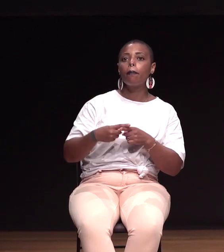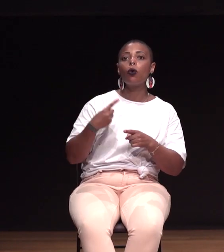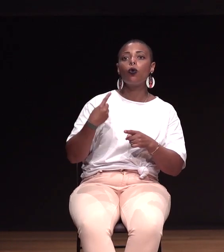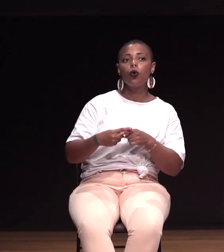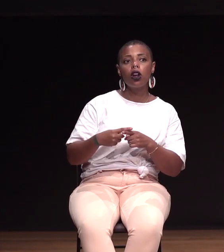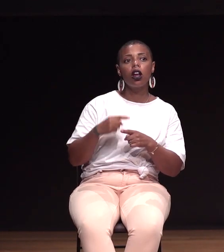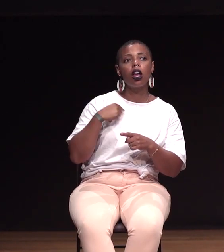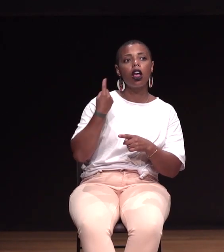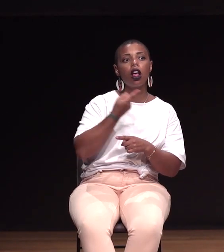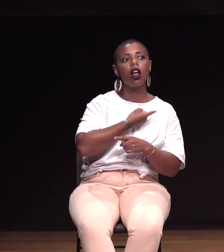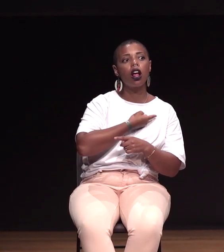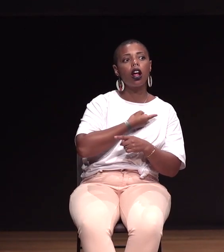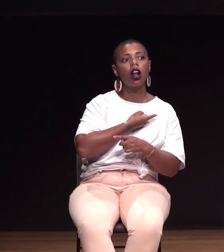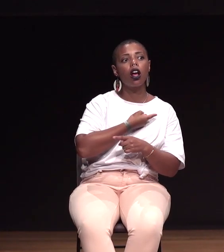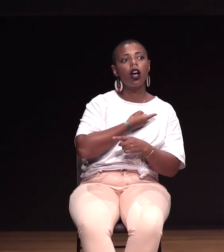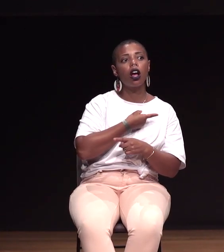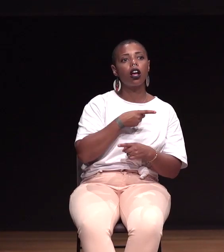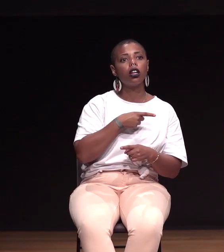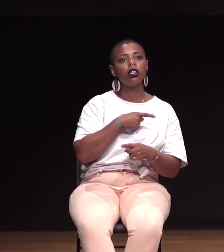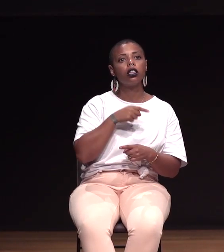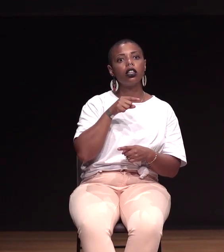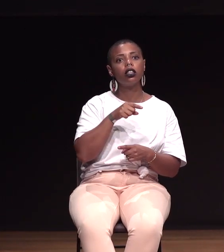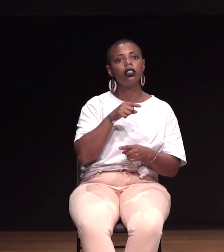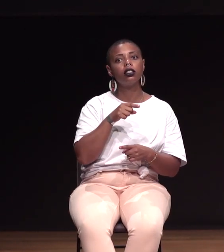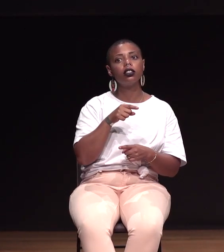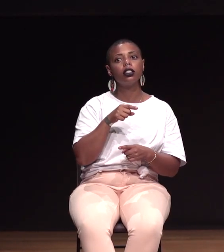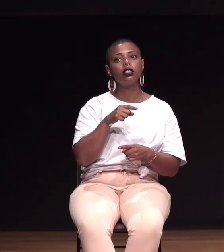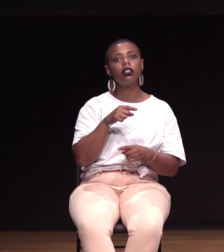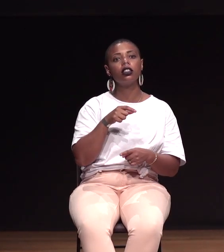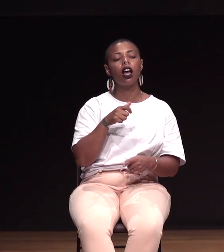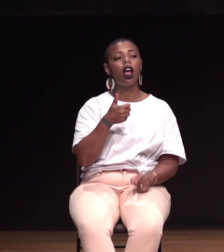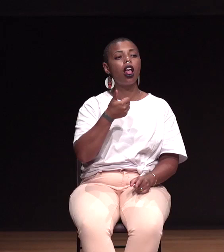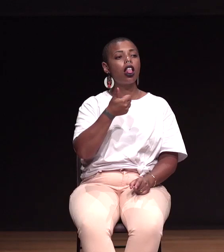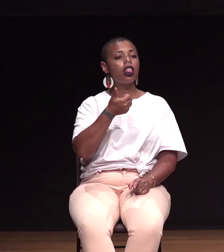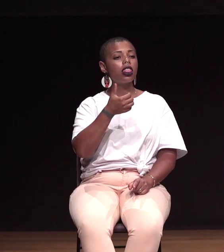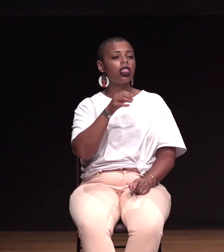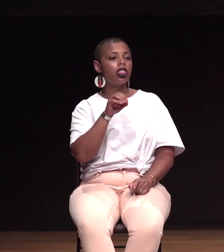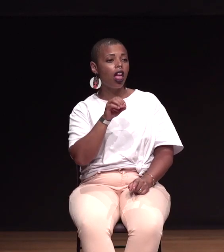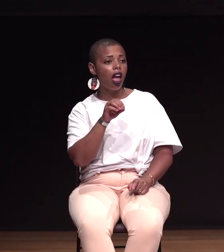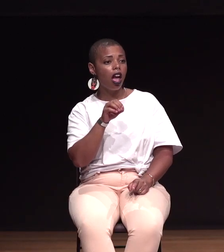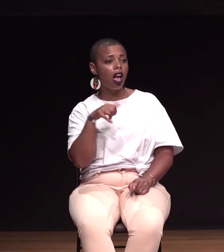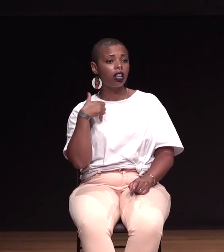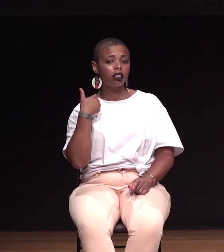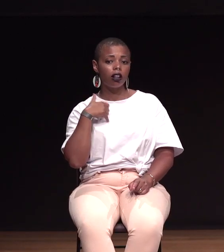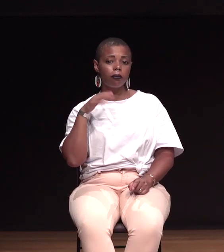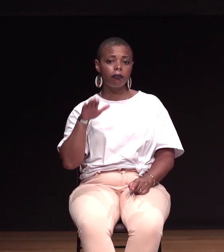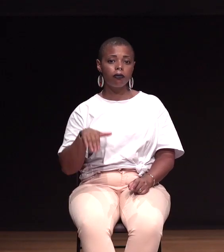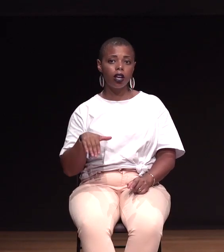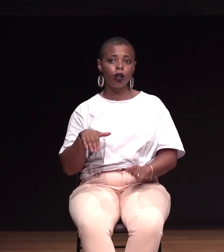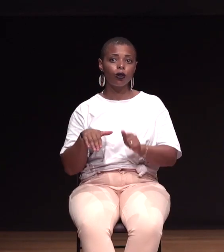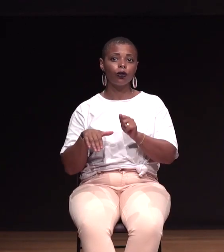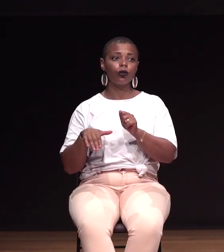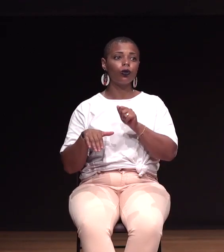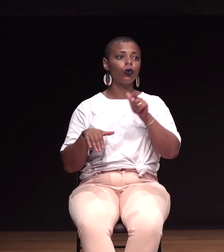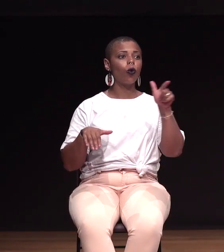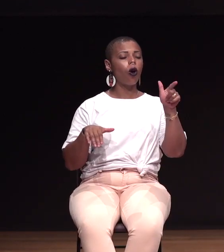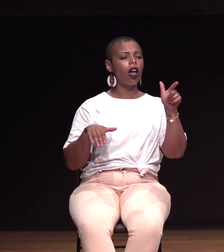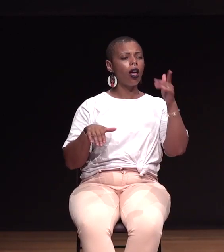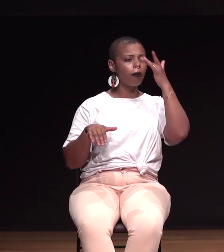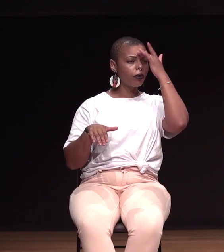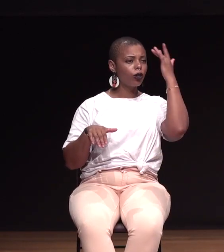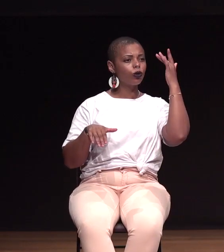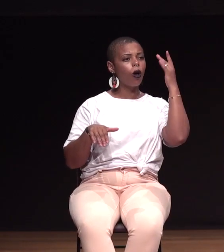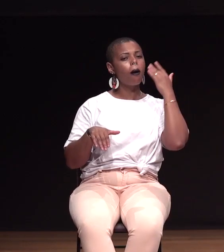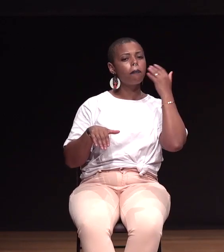uma expectativa de vida de 10 anos menos do que as pessoas brancas.